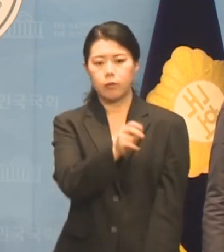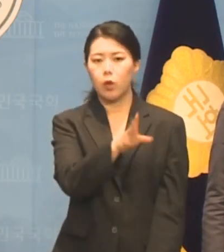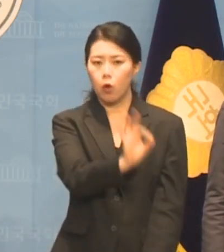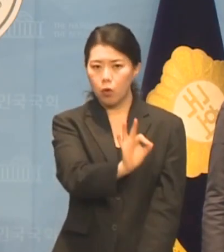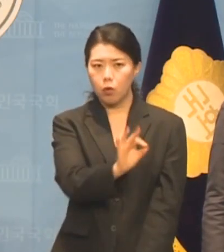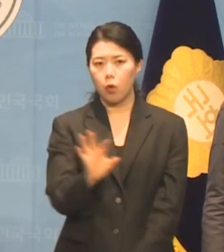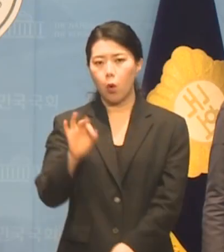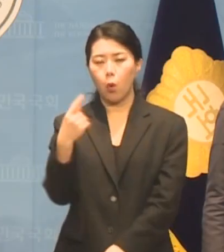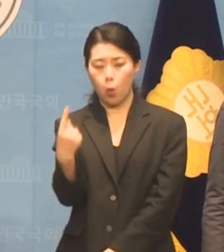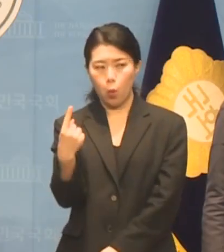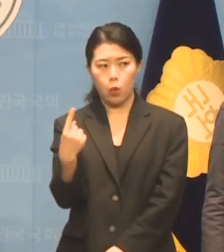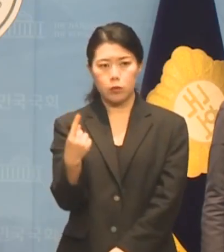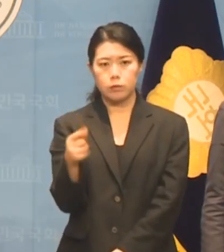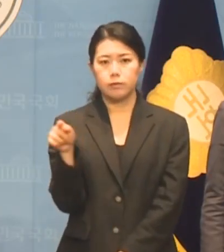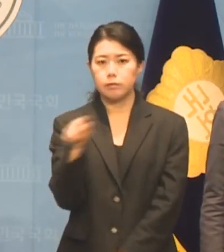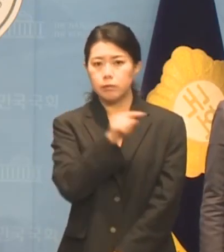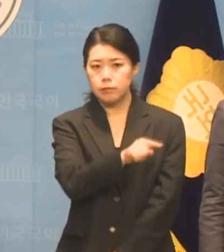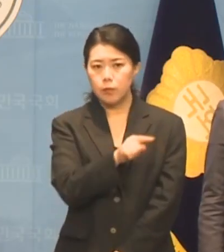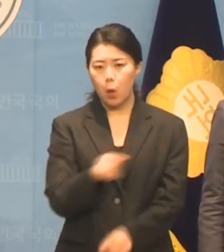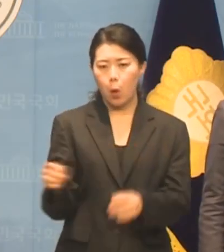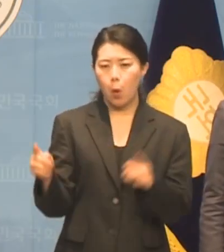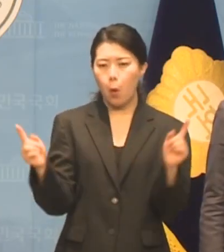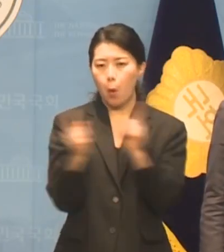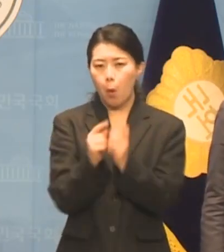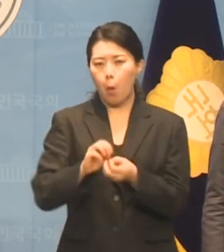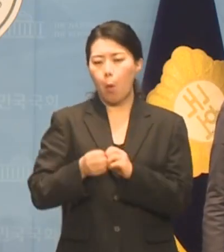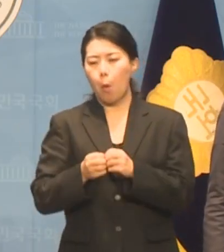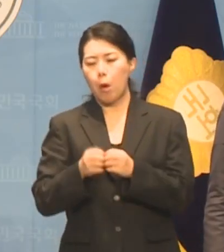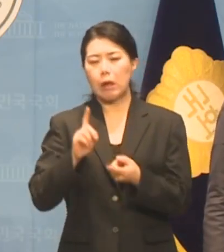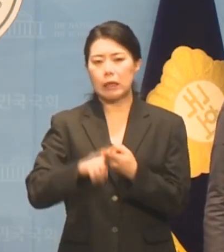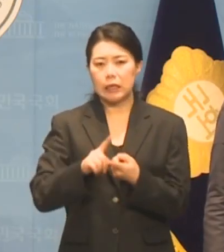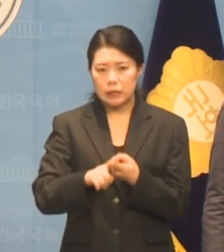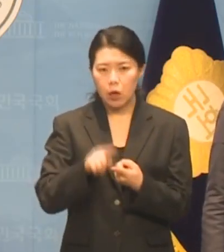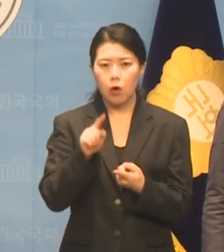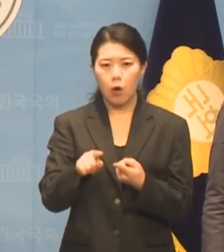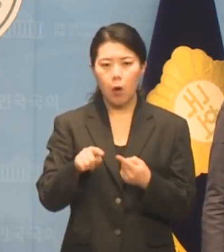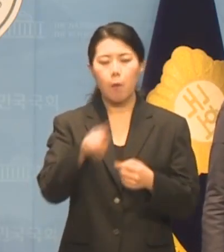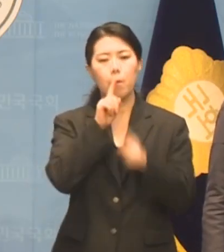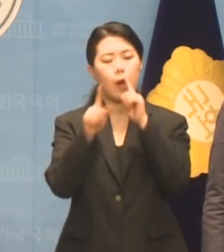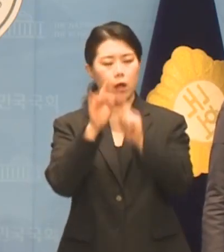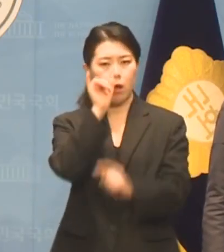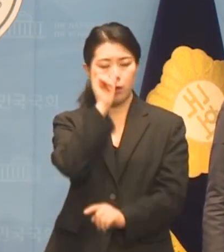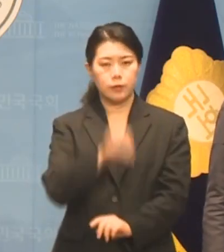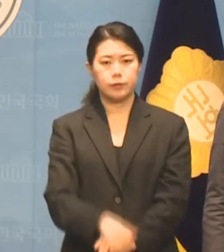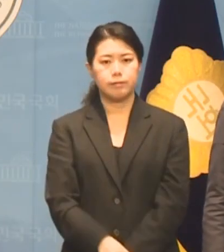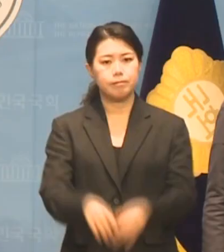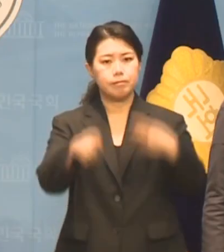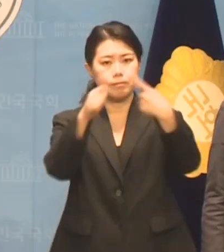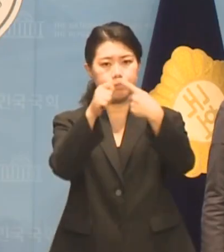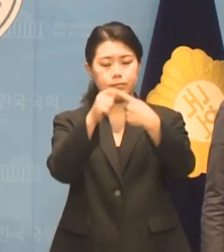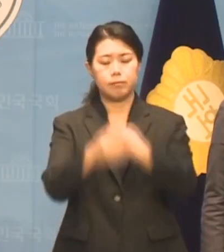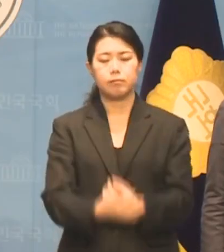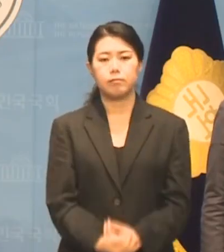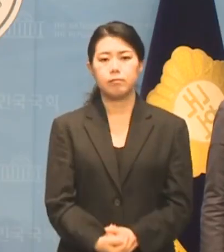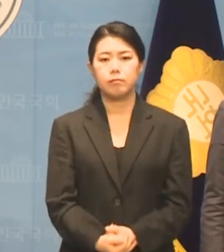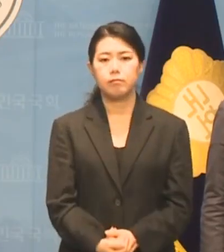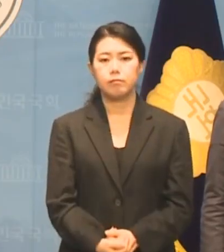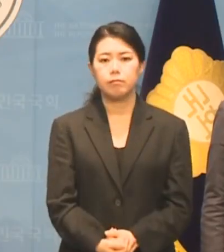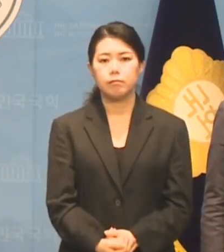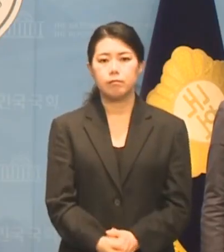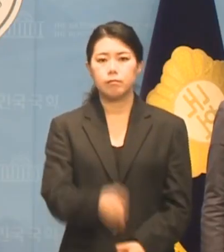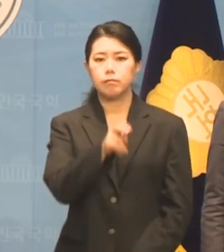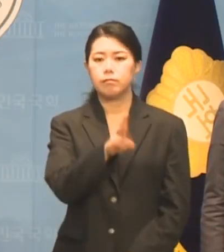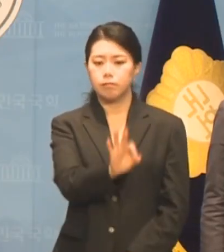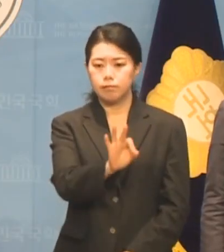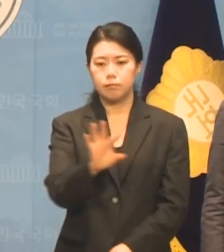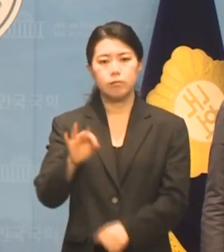씨와 오세훈 시장과의 모종의 관계에 대해 다음과 같이 발언했습니다. 첫째, 명태균